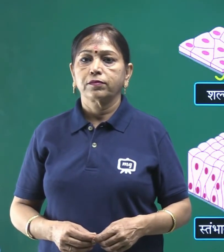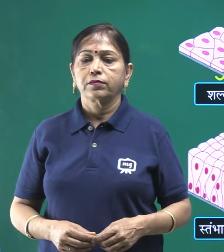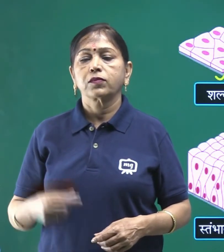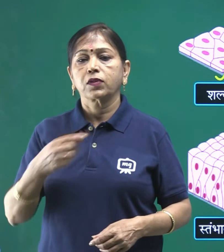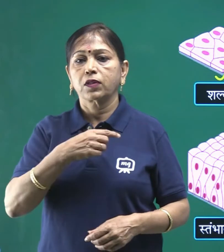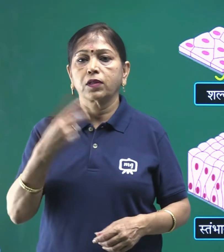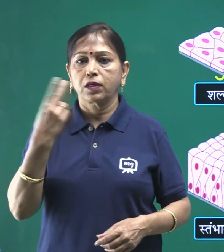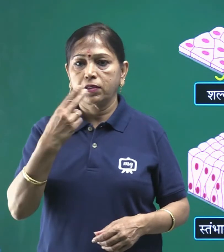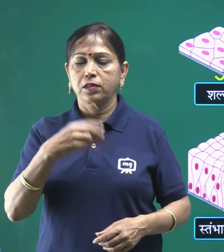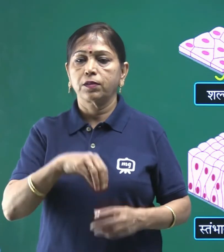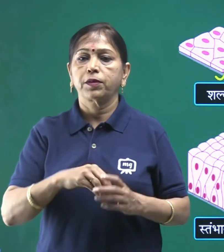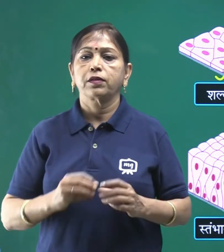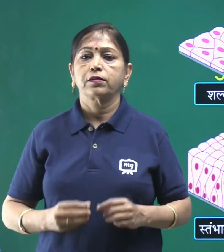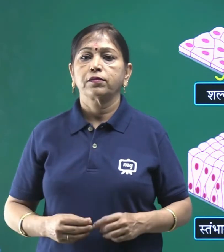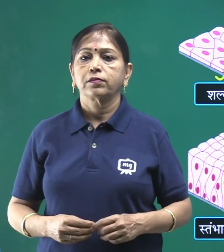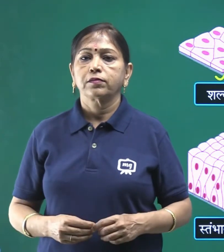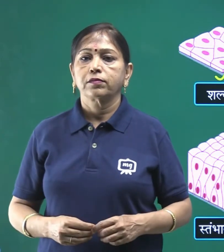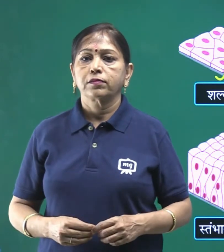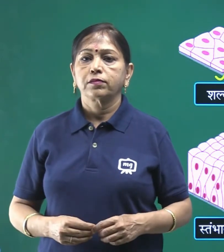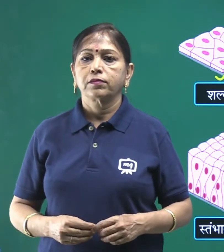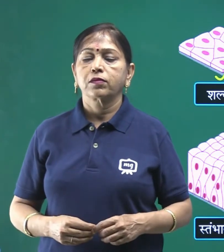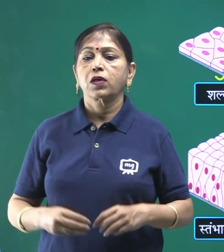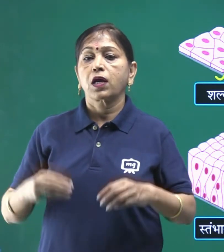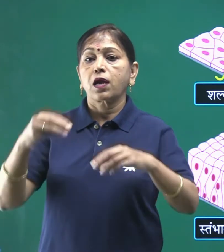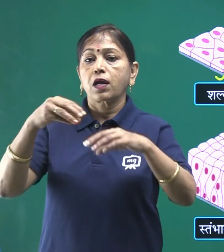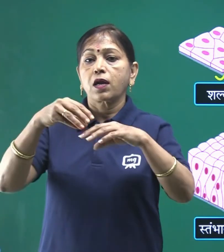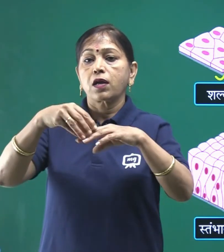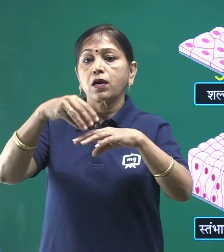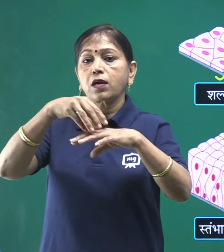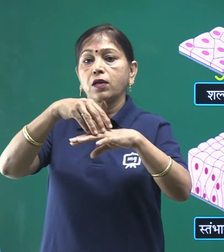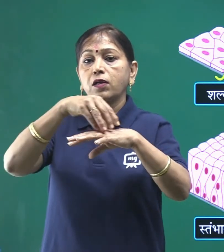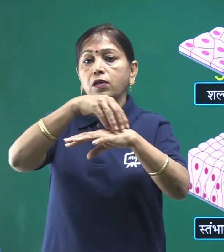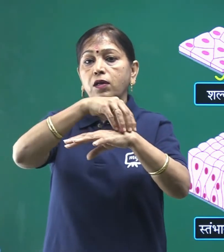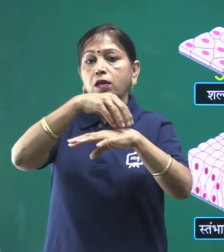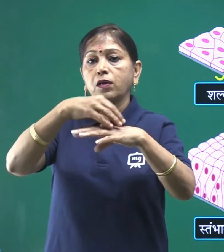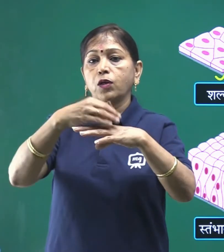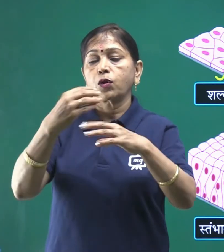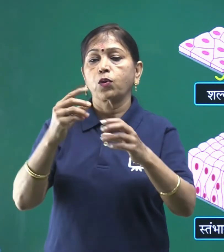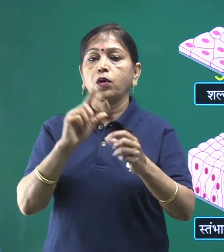चित्र में सेल के ऊतक,